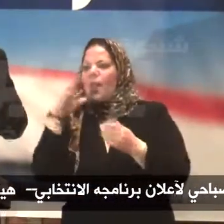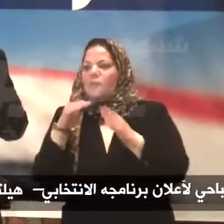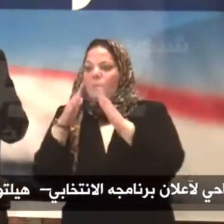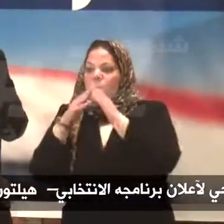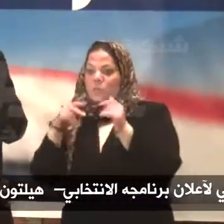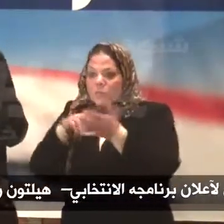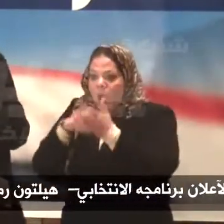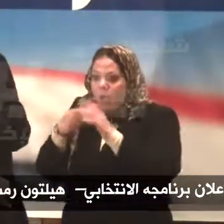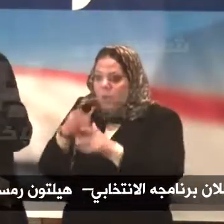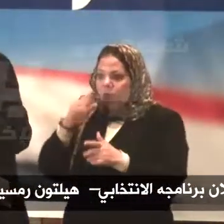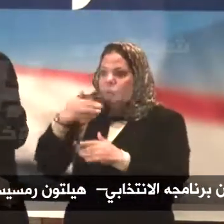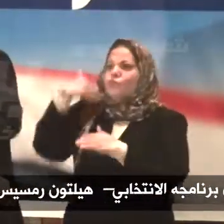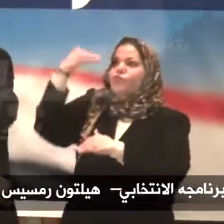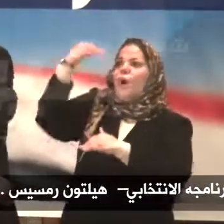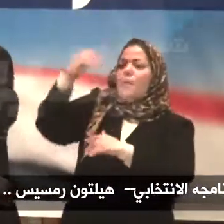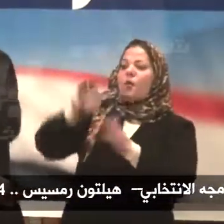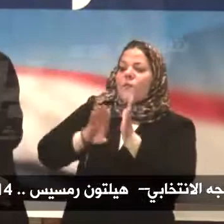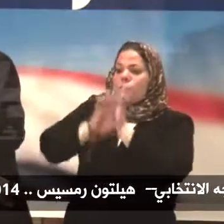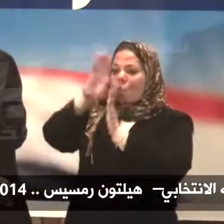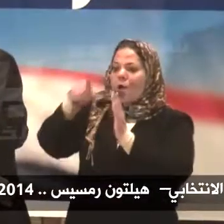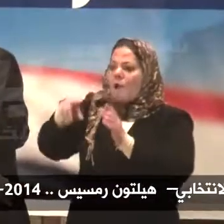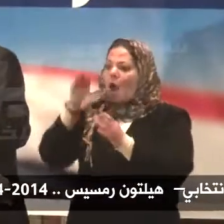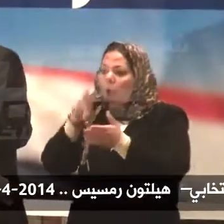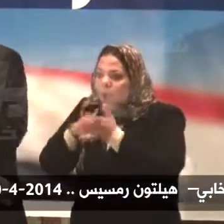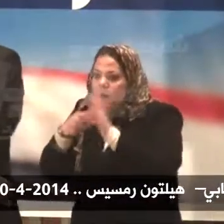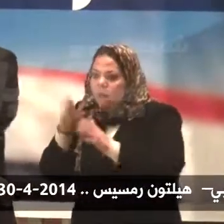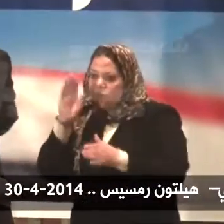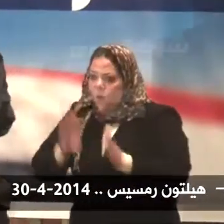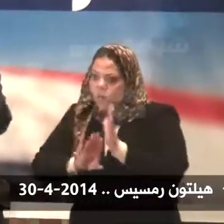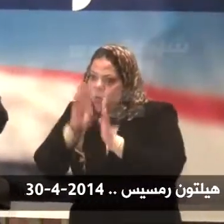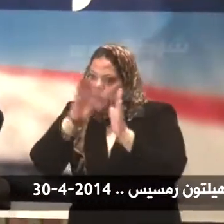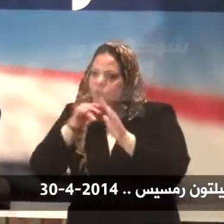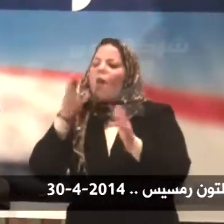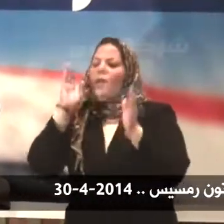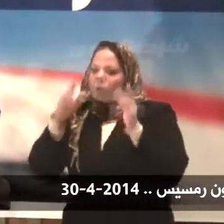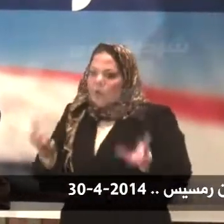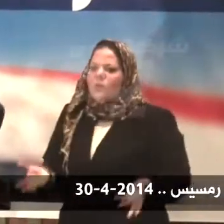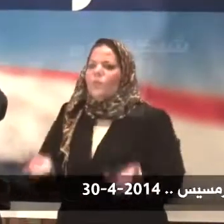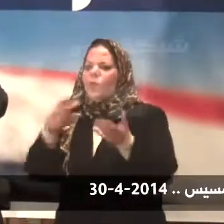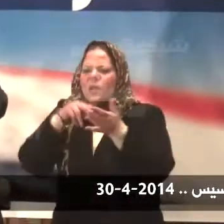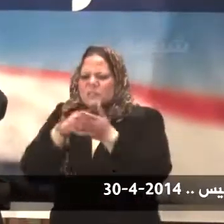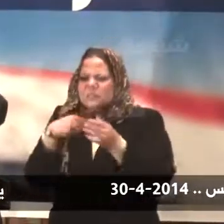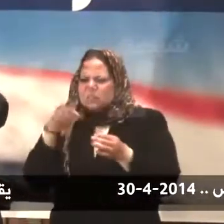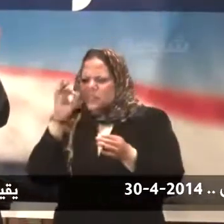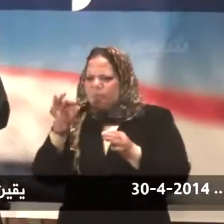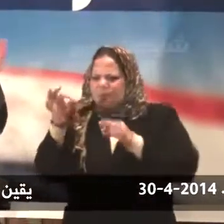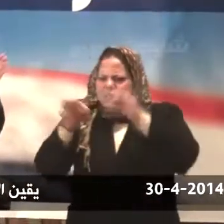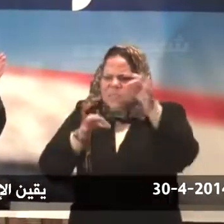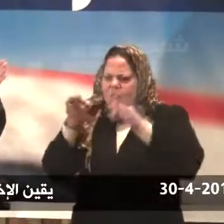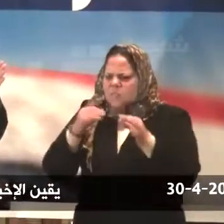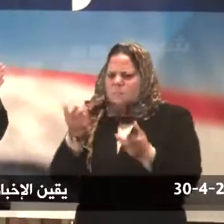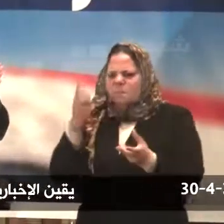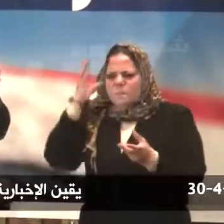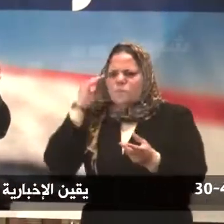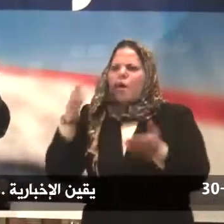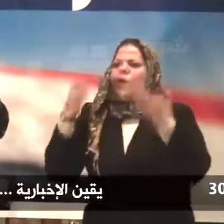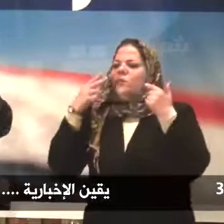على تنمية هائلة من موارده، وهنحسبها بطريقة دقيقة، موارد طبيعية